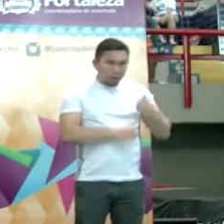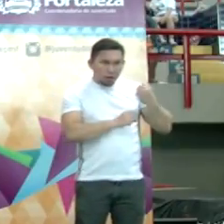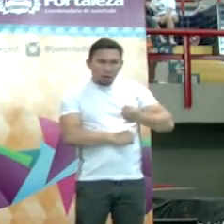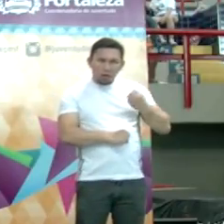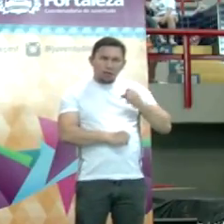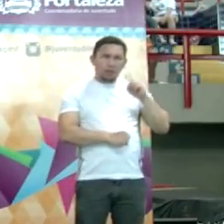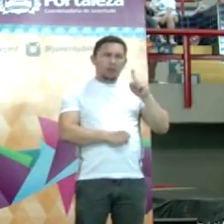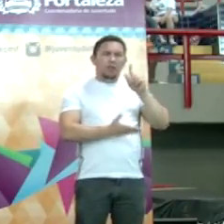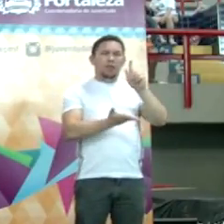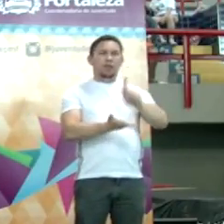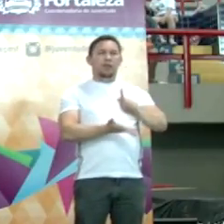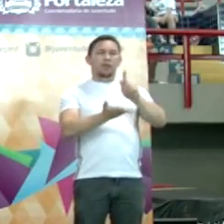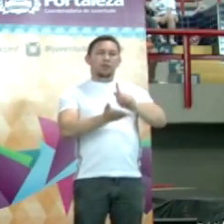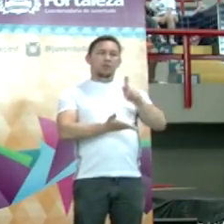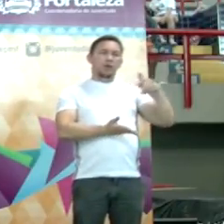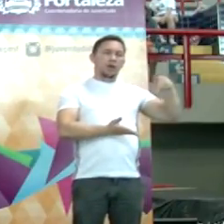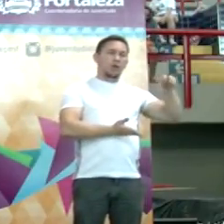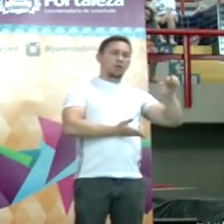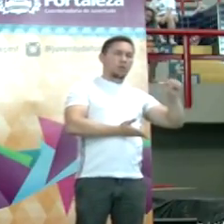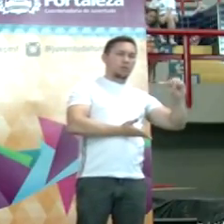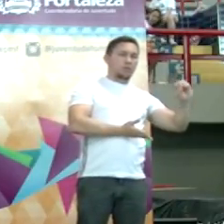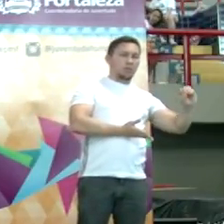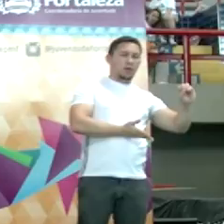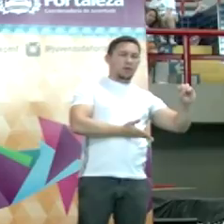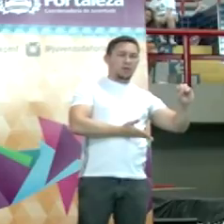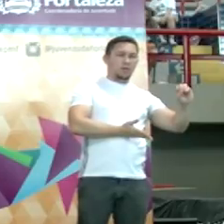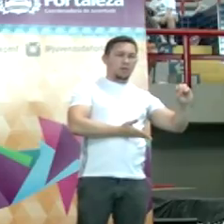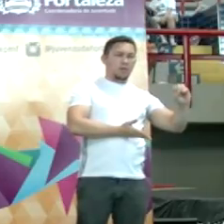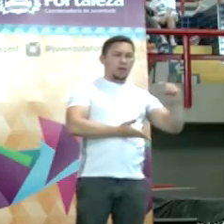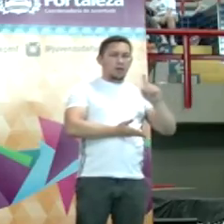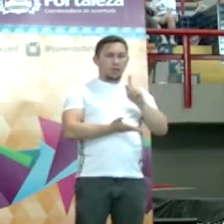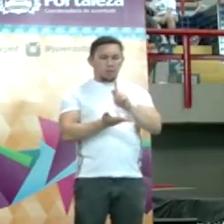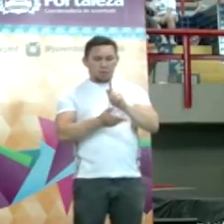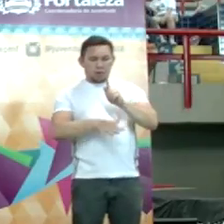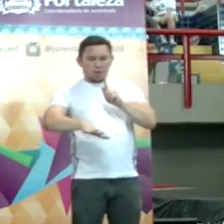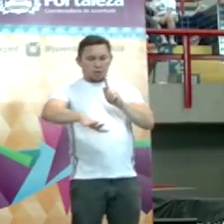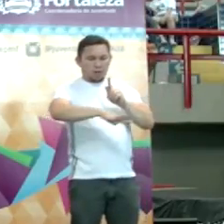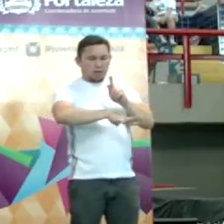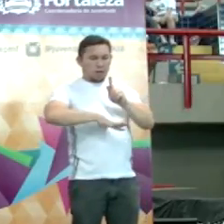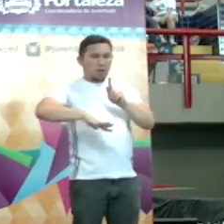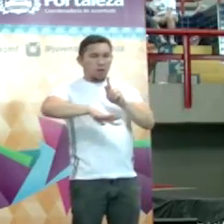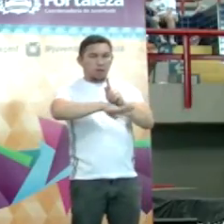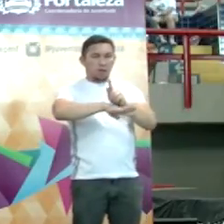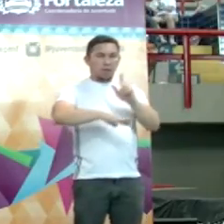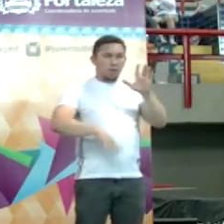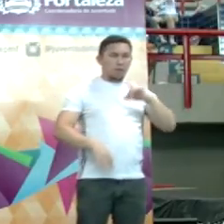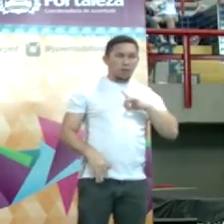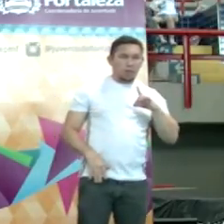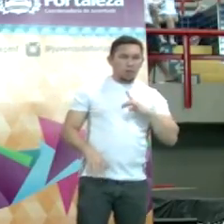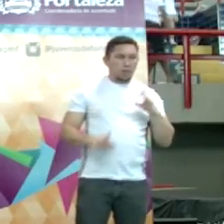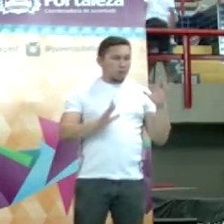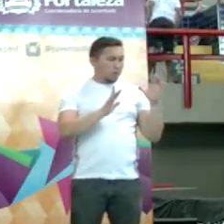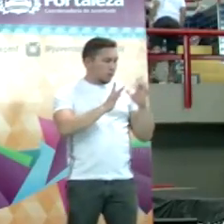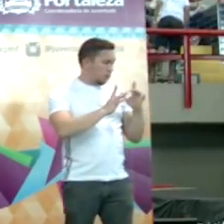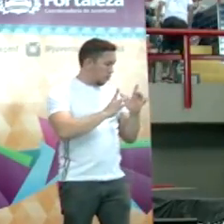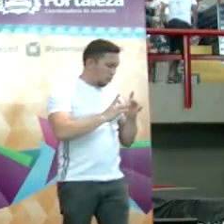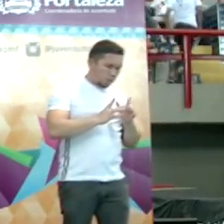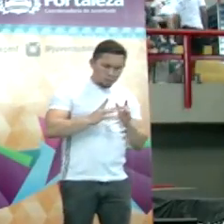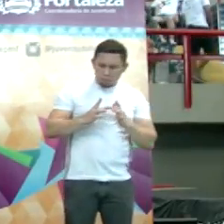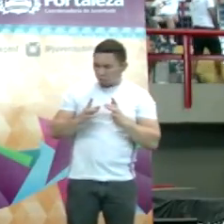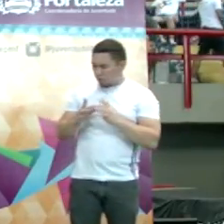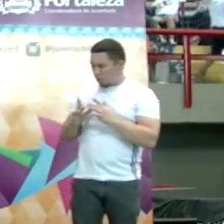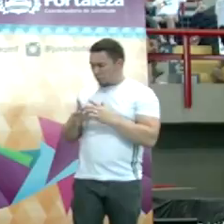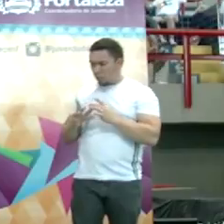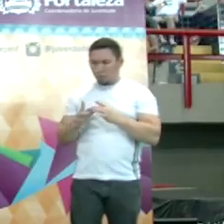É pela força, peso. Força gravitacional. Beleza. Eu estou em contato com algum corpo